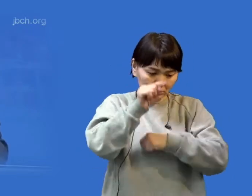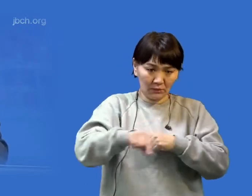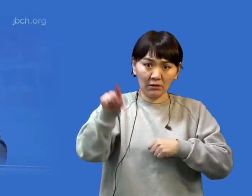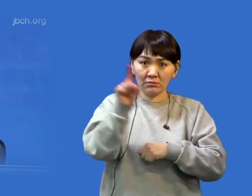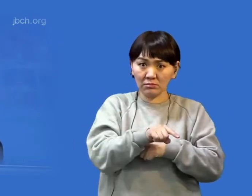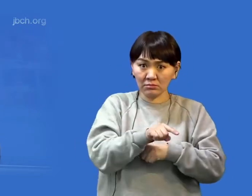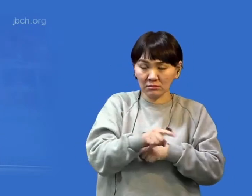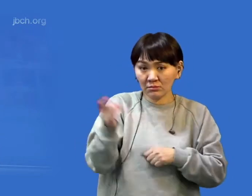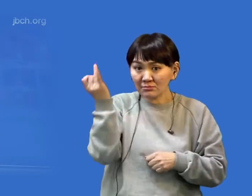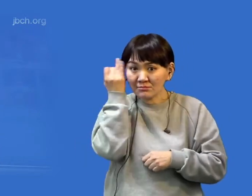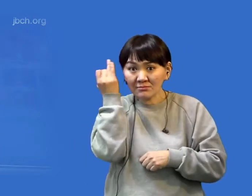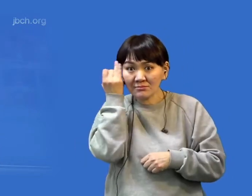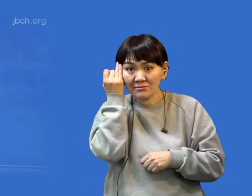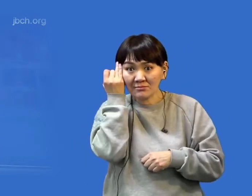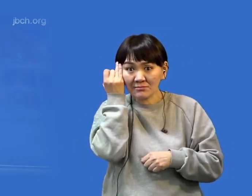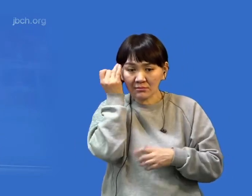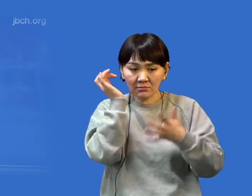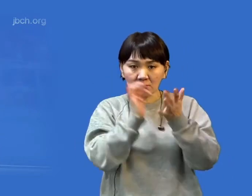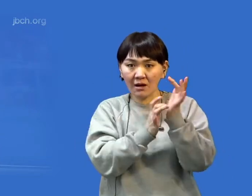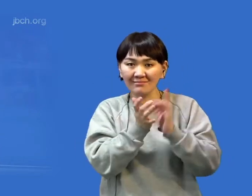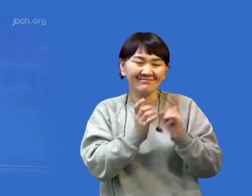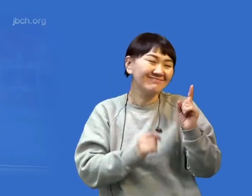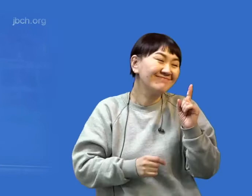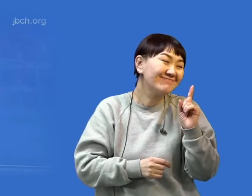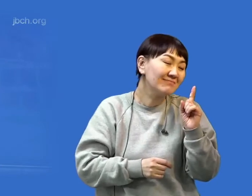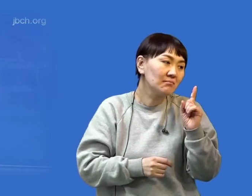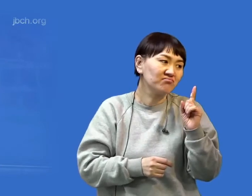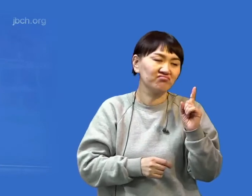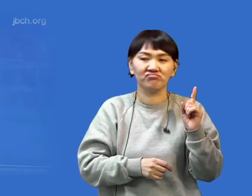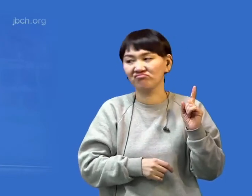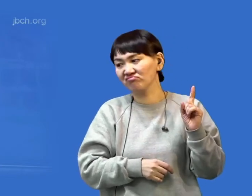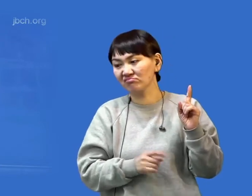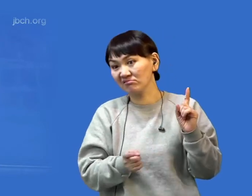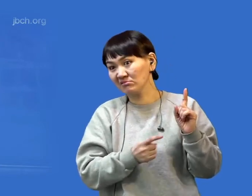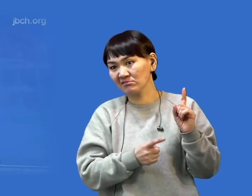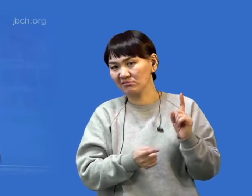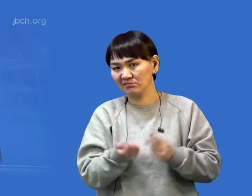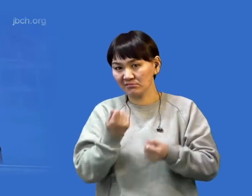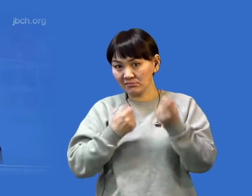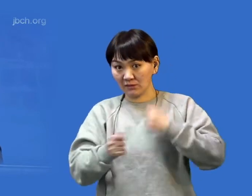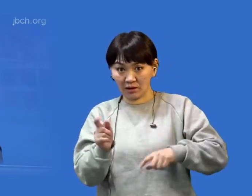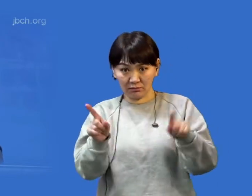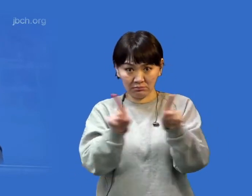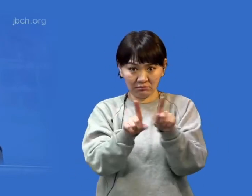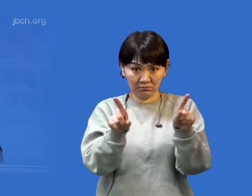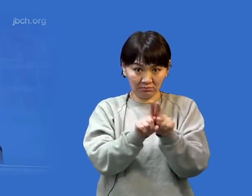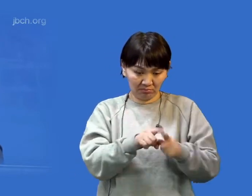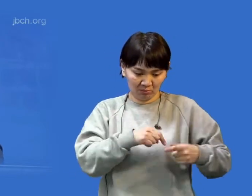Юдас Есүсээс урвсан шиг үннээс урвж мөс чанараа хүртэл худалдаж